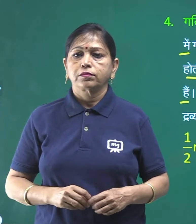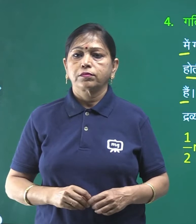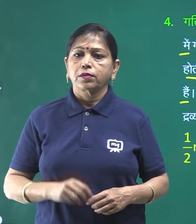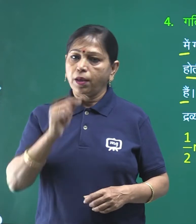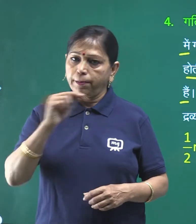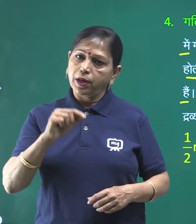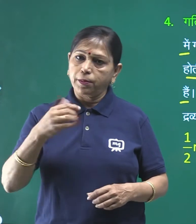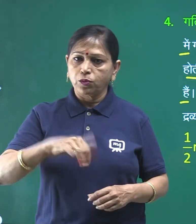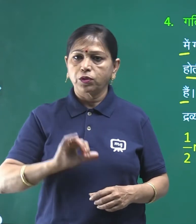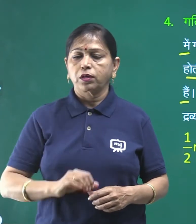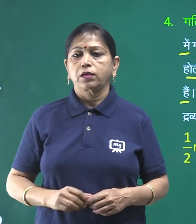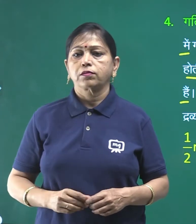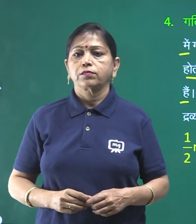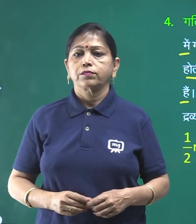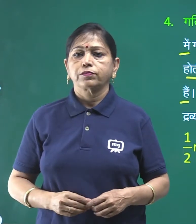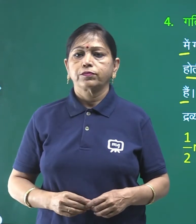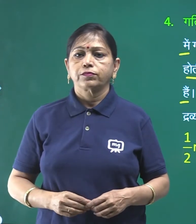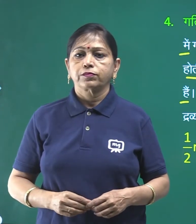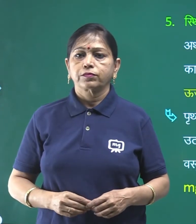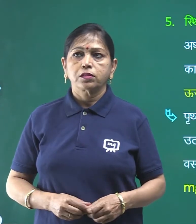बराबर होती है।